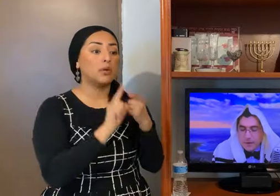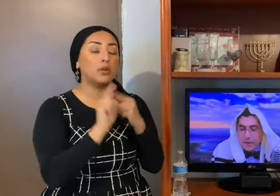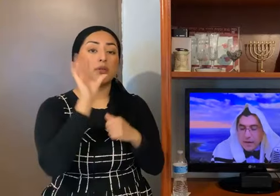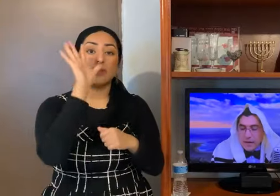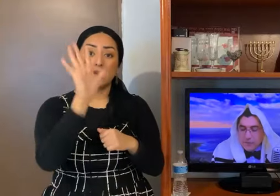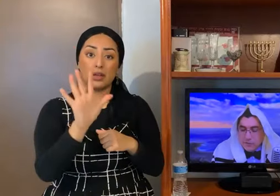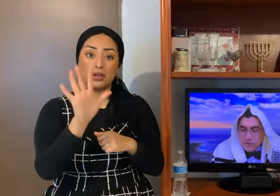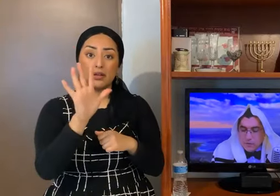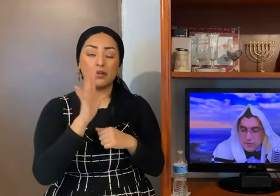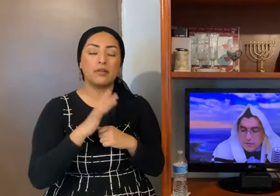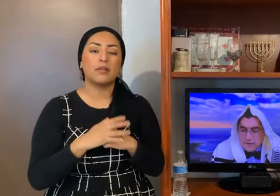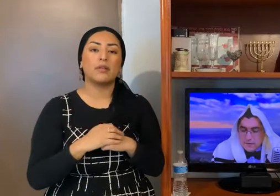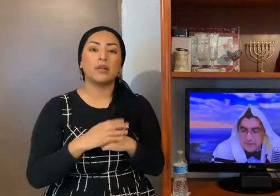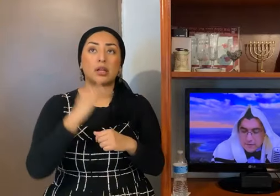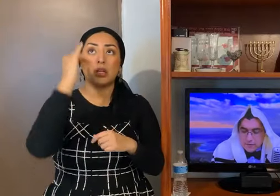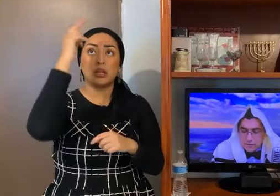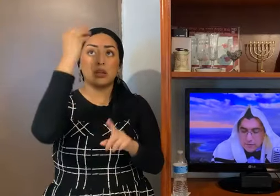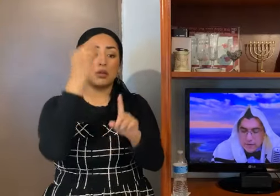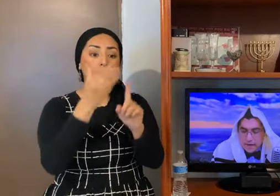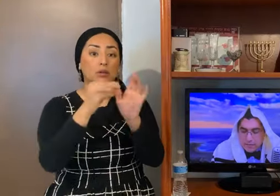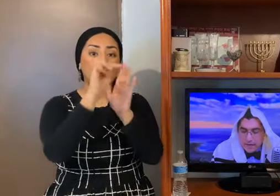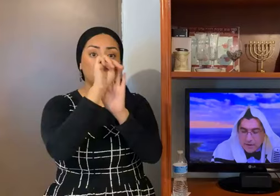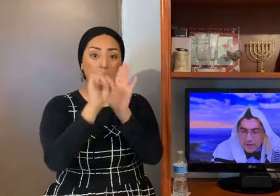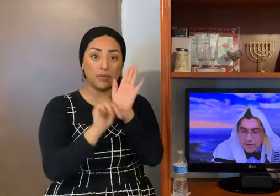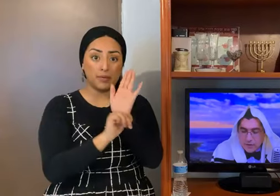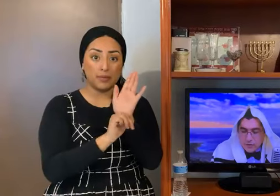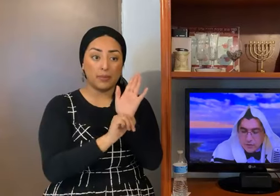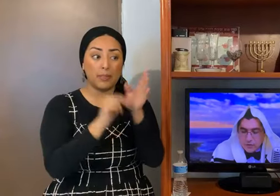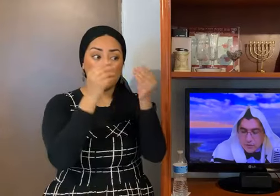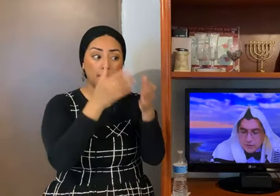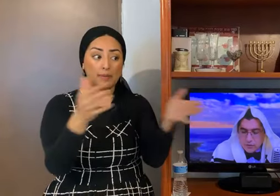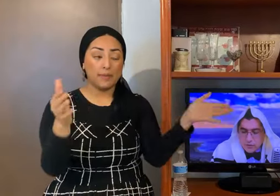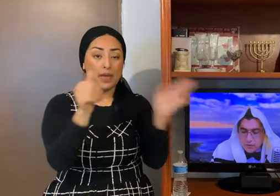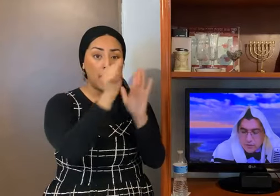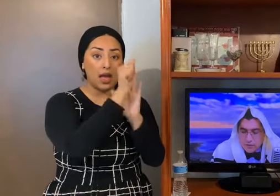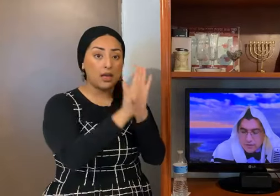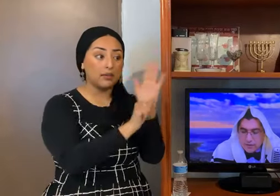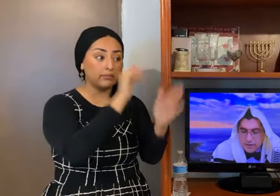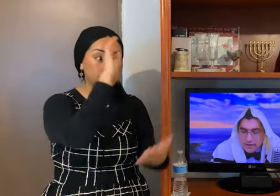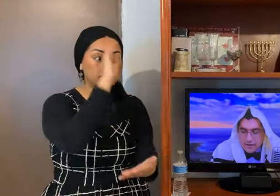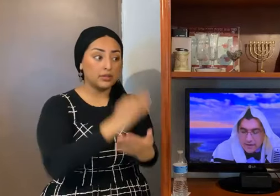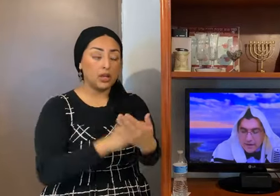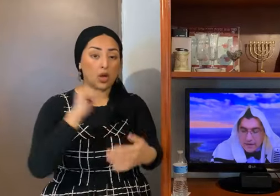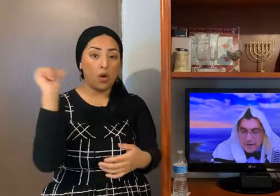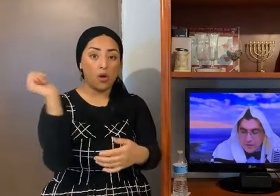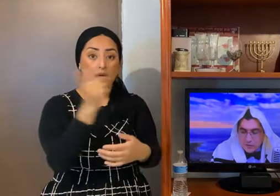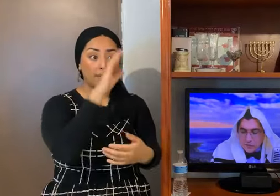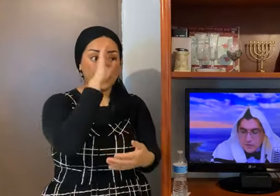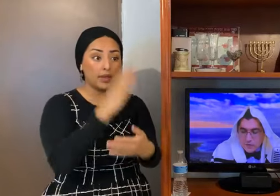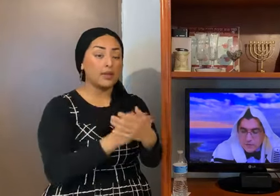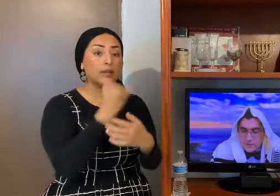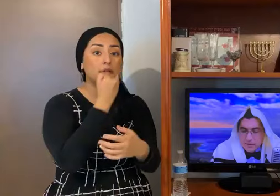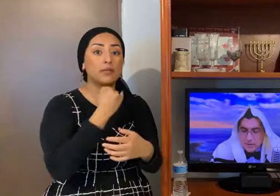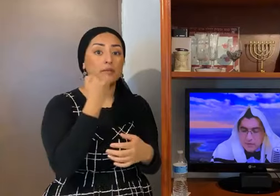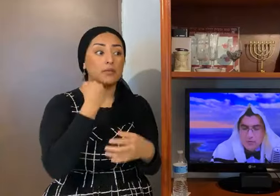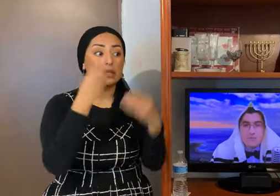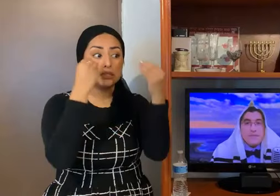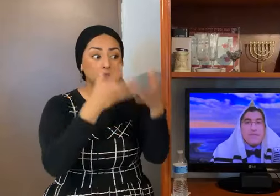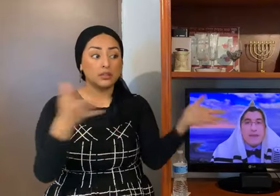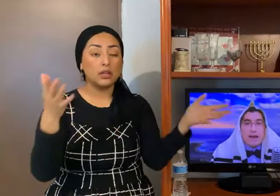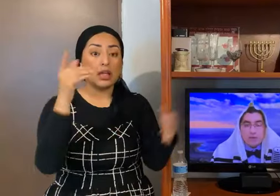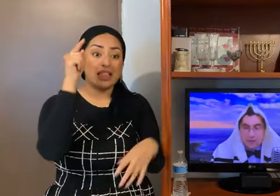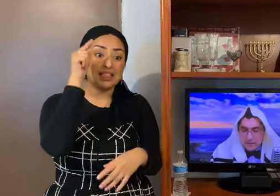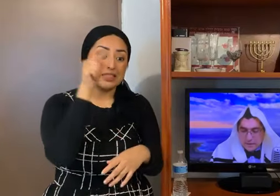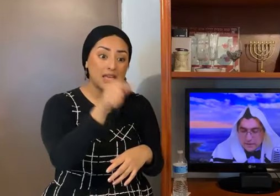5. Habló Yahweh a Moisés diciendo, habla a Aarón y a sus hijos y a todos los hijos de Israel y diles, esto es lo que